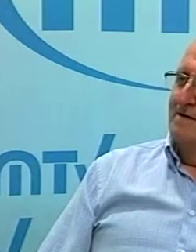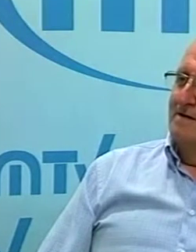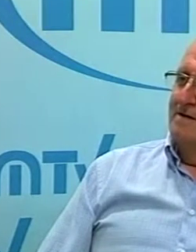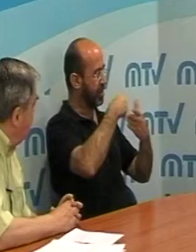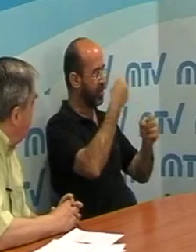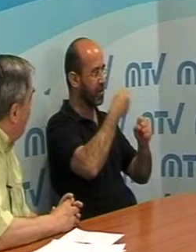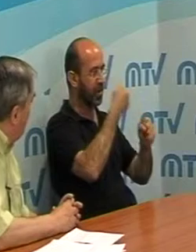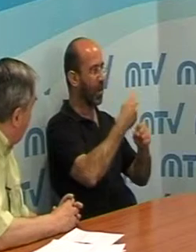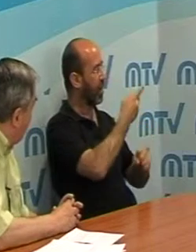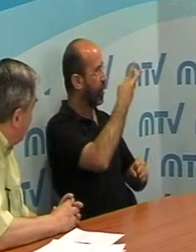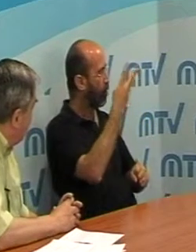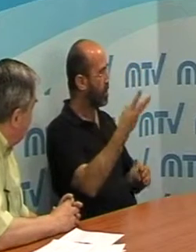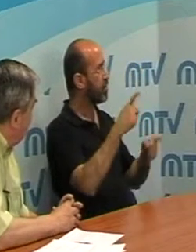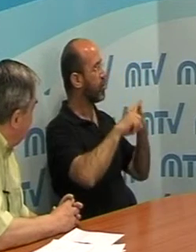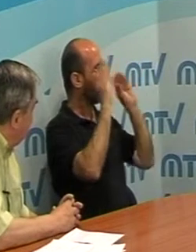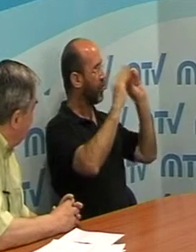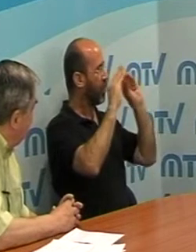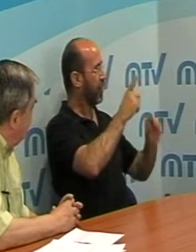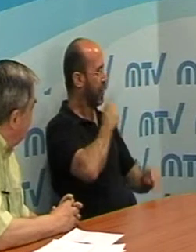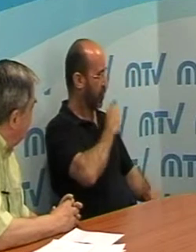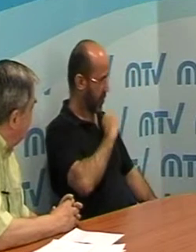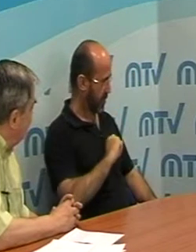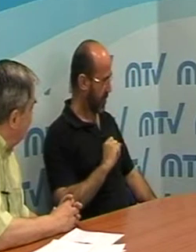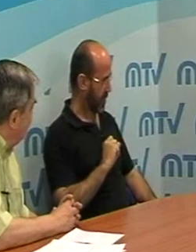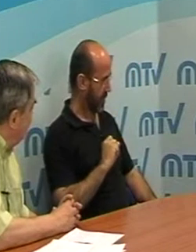trabajan allí y cómo se forman.